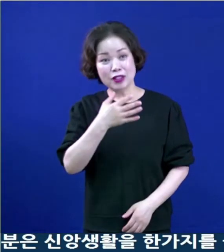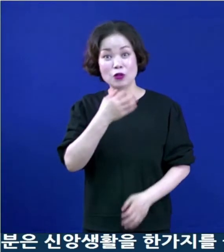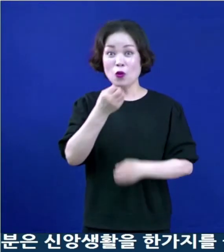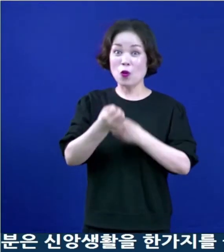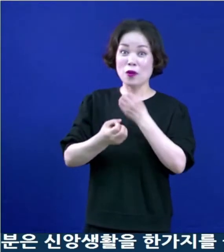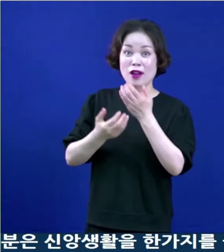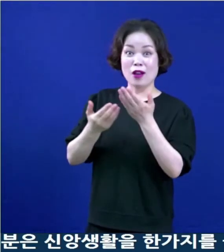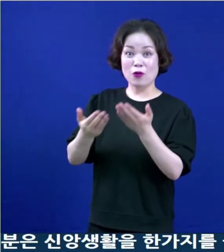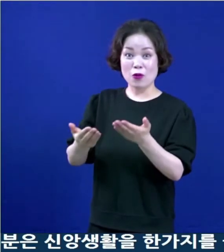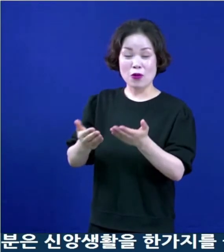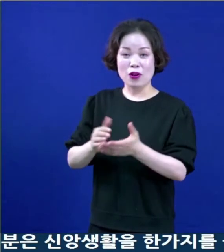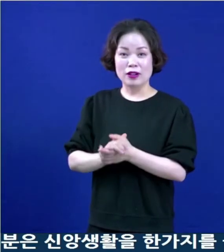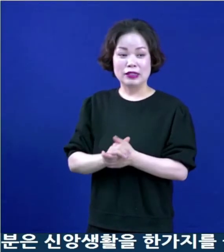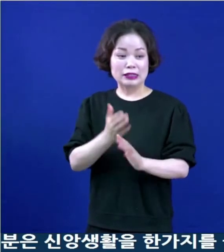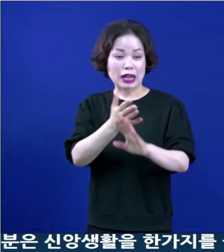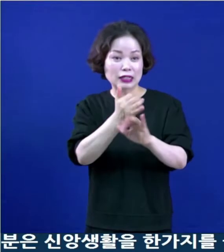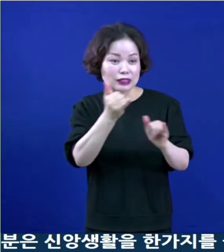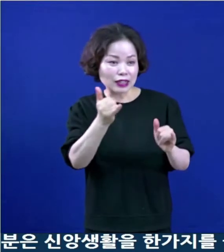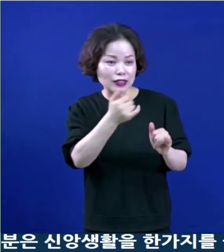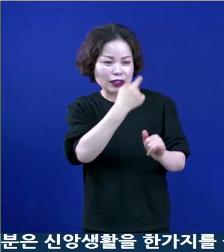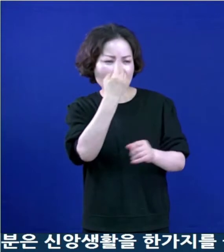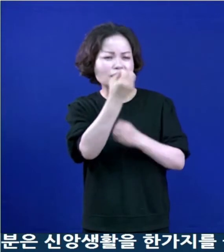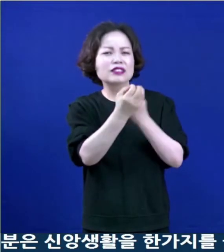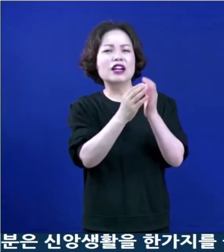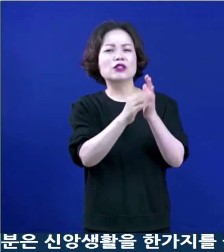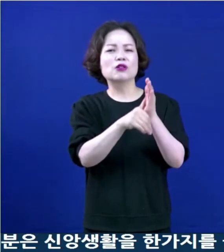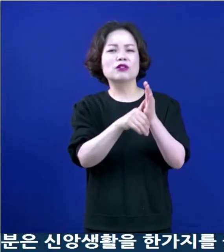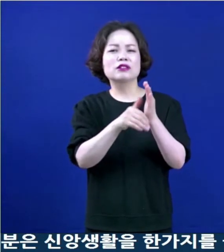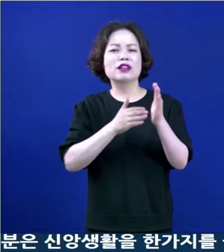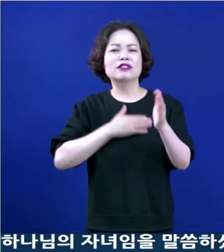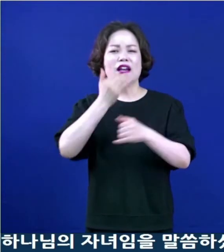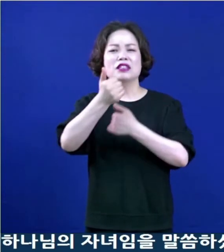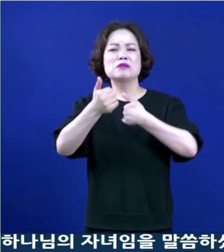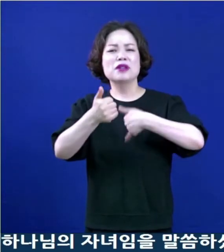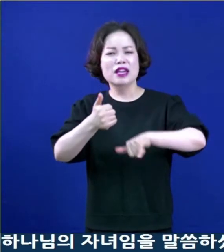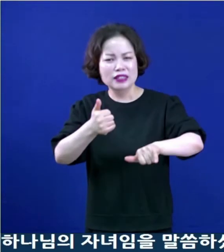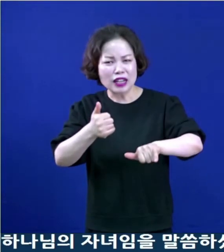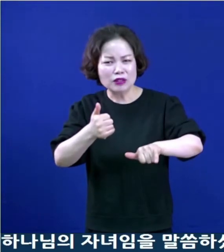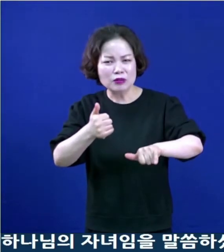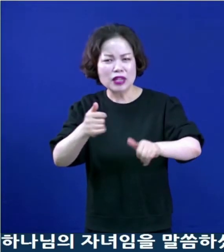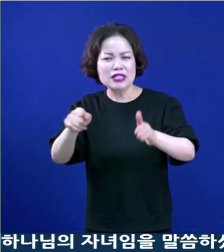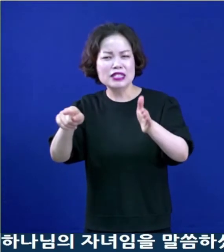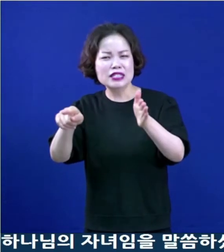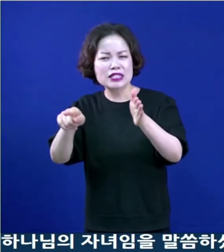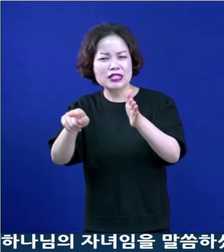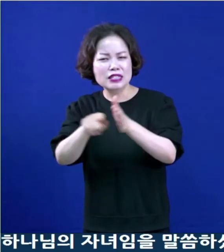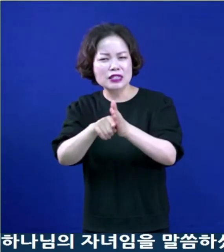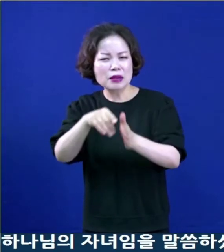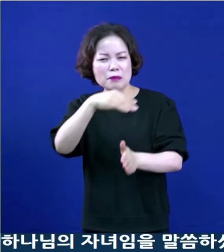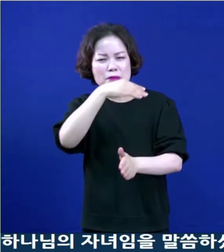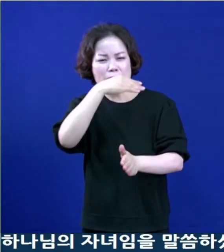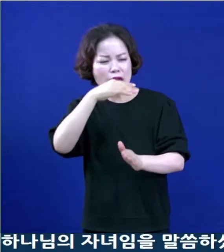하고요, 다른 사람에게 간증할 때도 그 고백을 해요. 신앙이 그렇게 반듯한 분은 아니었던 것으로